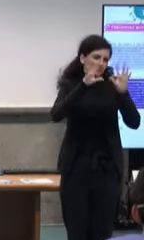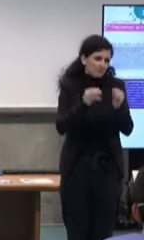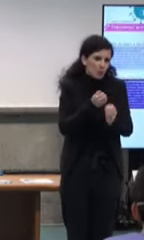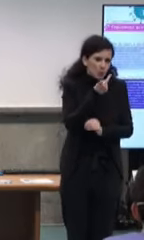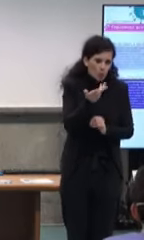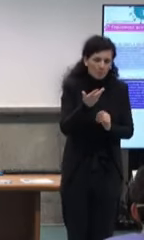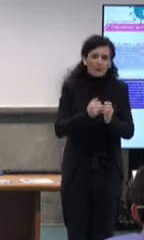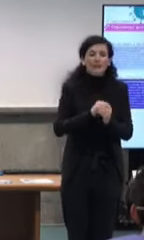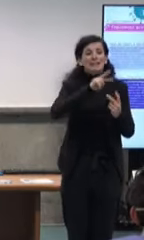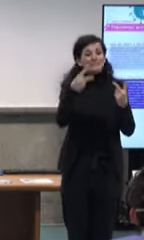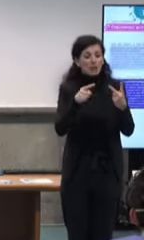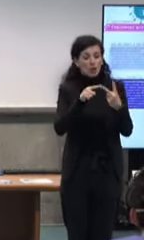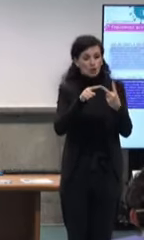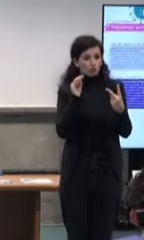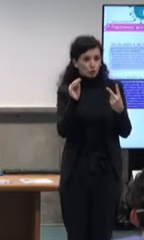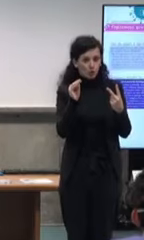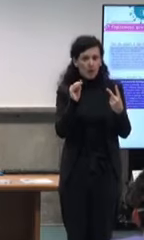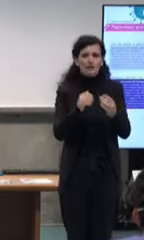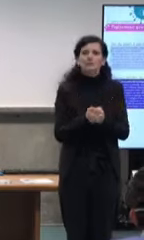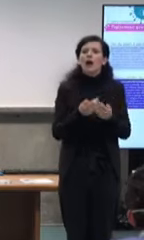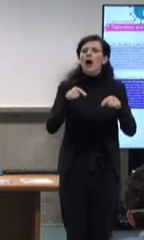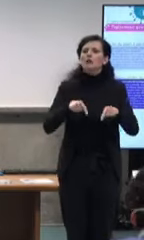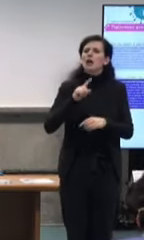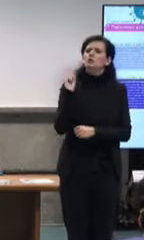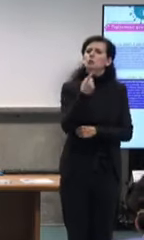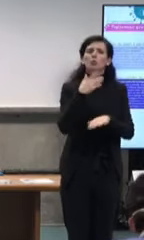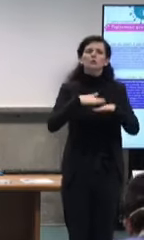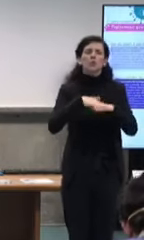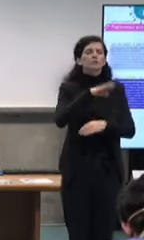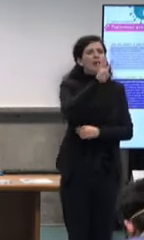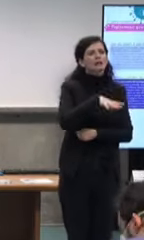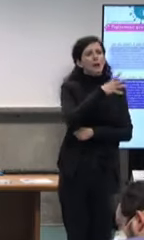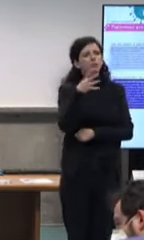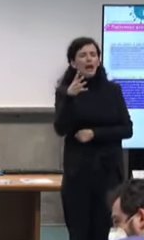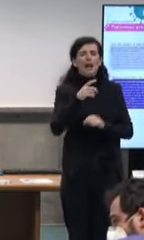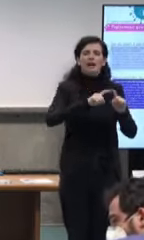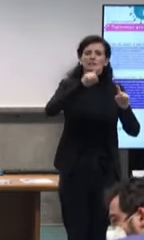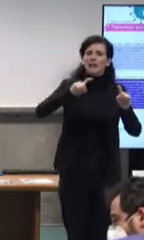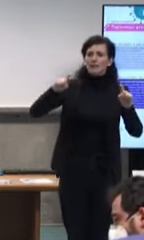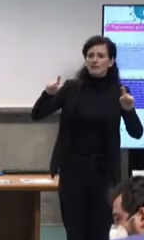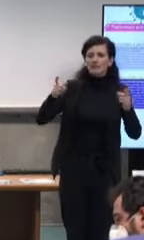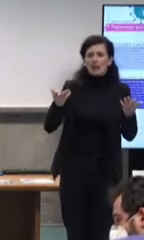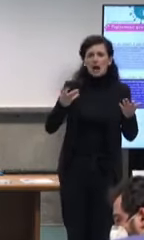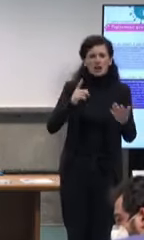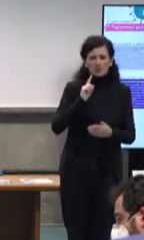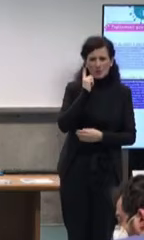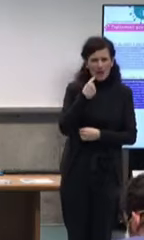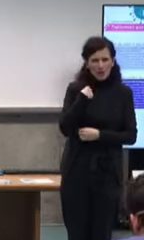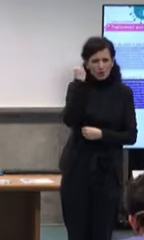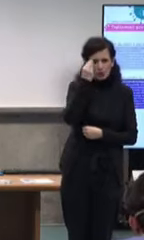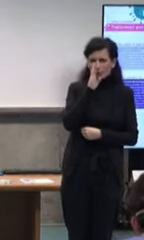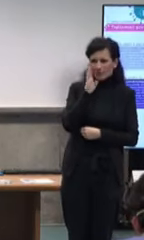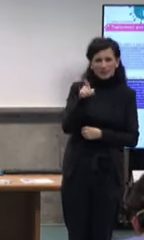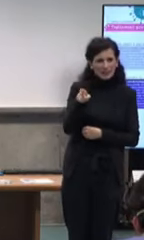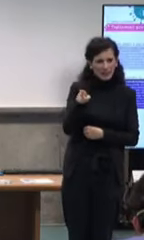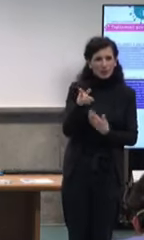perché qui adesso come dire tutti fanno tabelle statistiche credo che non ci dobbiamo rivolgere da voi in quanto l'istituto